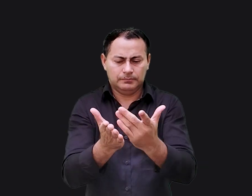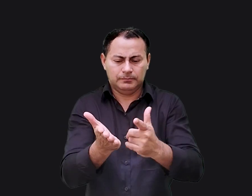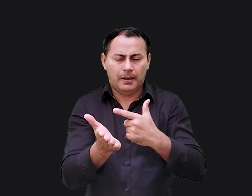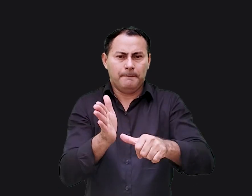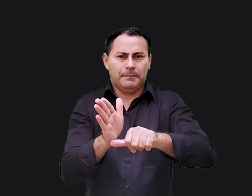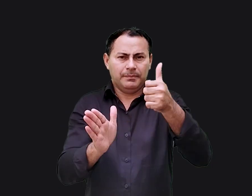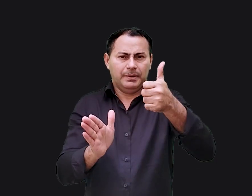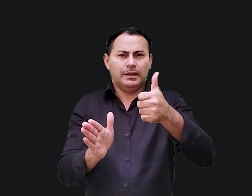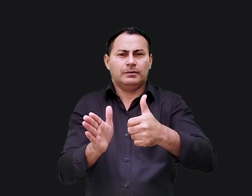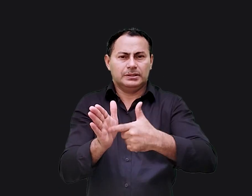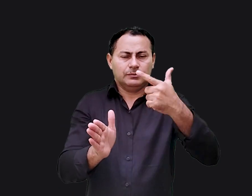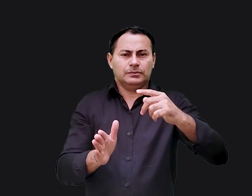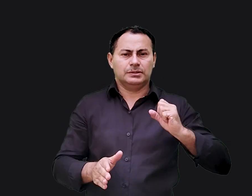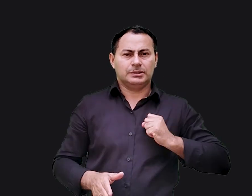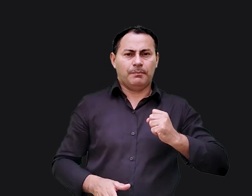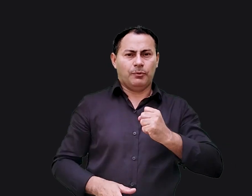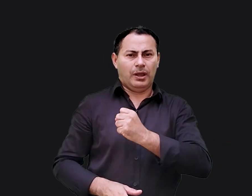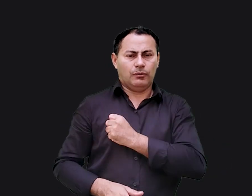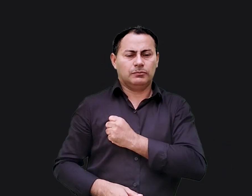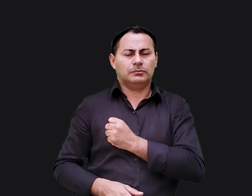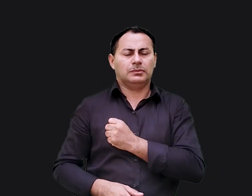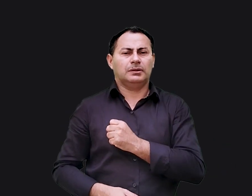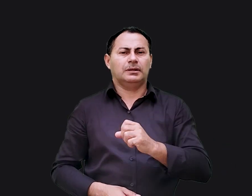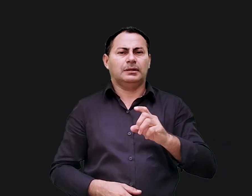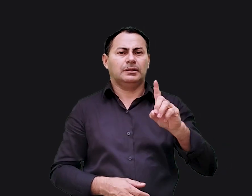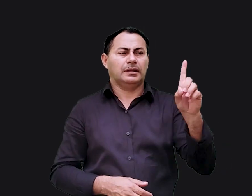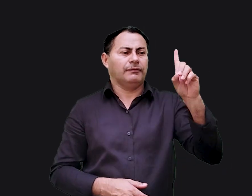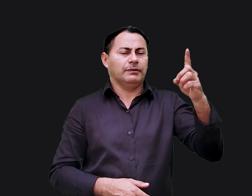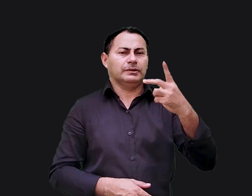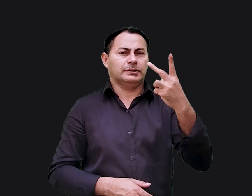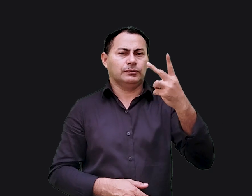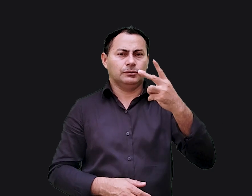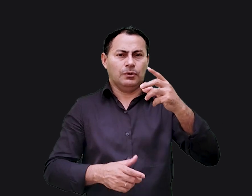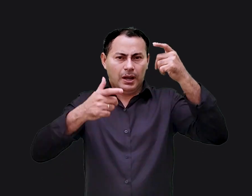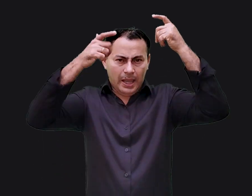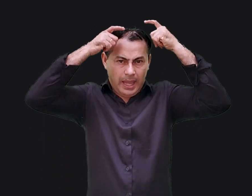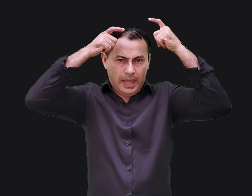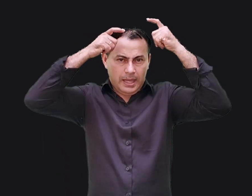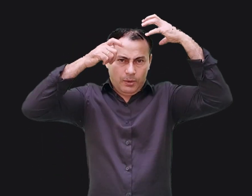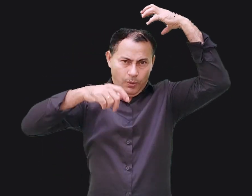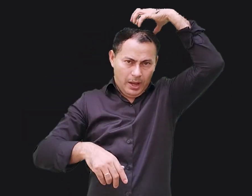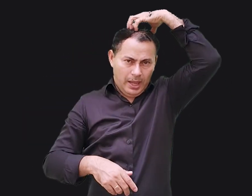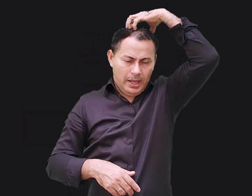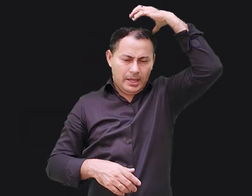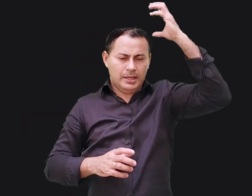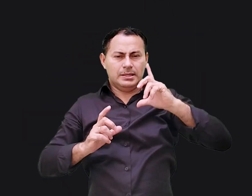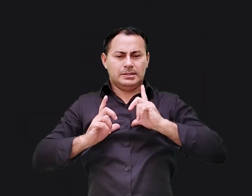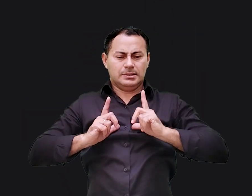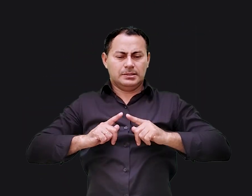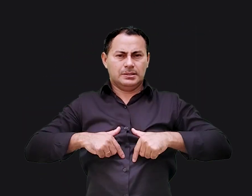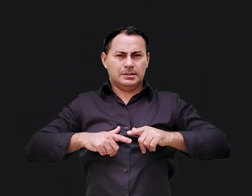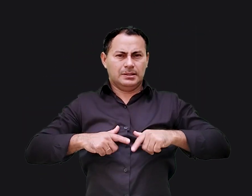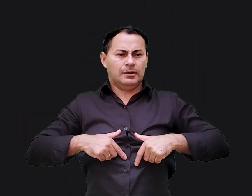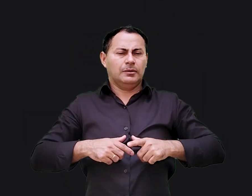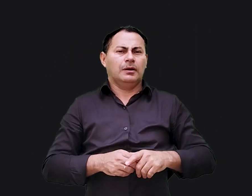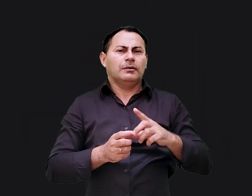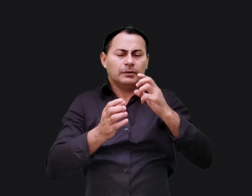nos livros de 1 e 2 Samuel, Davi foi o segundo rei de Israel. No livro de Deuteronômio, vimos uma lei que